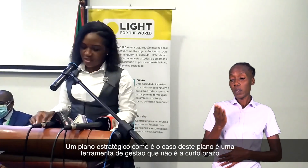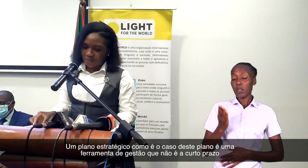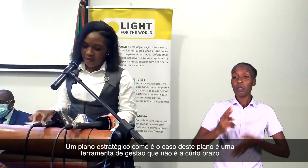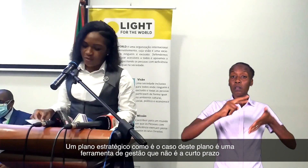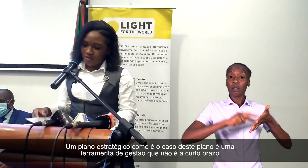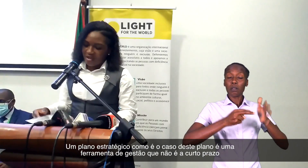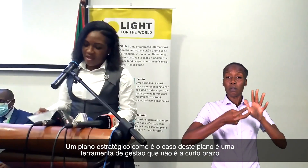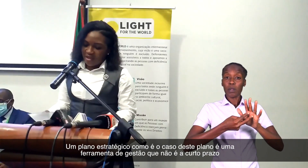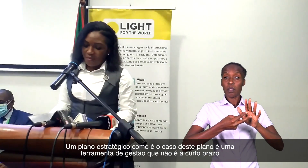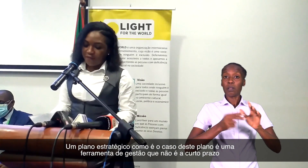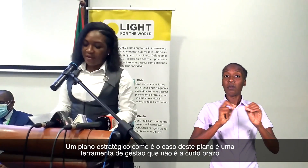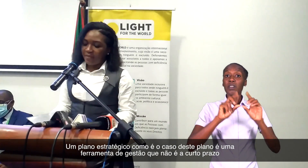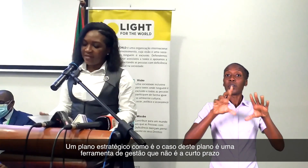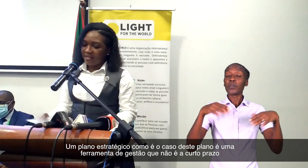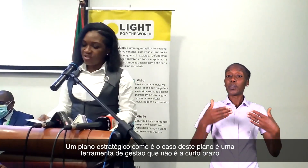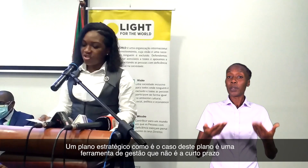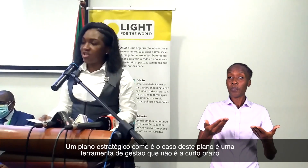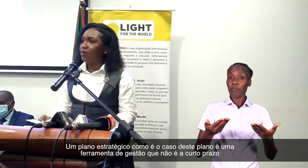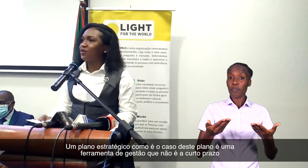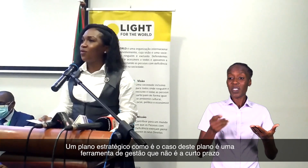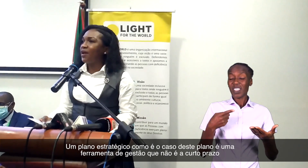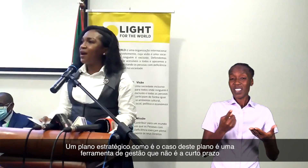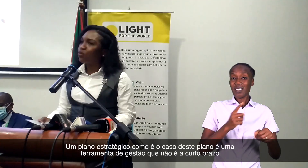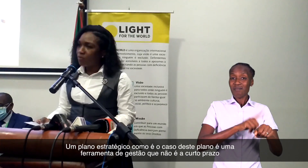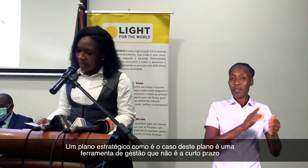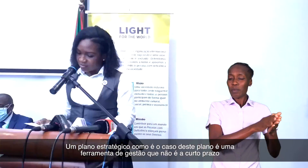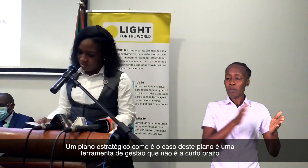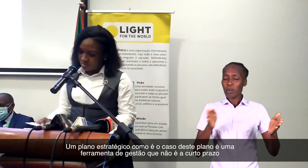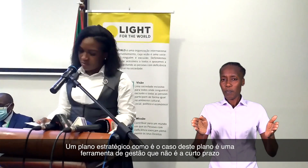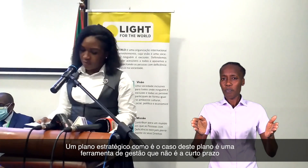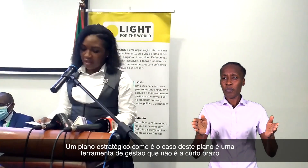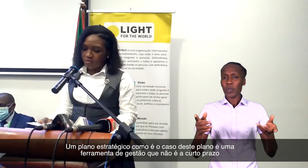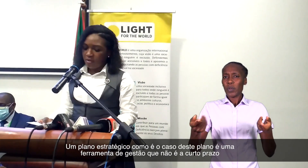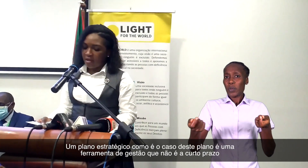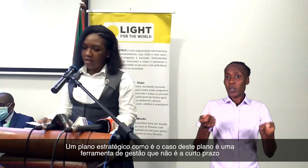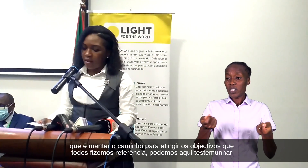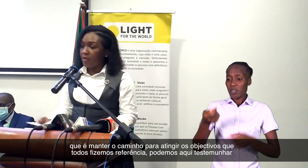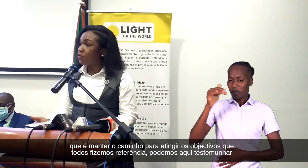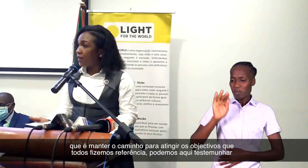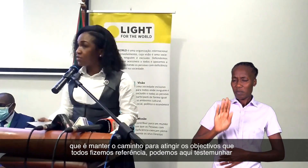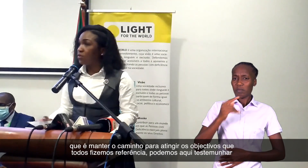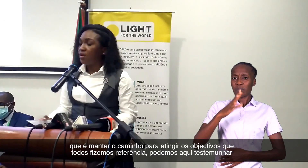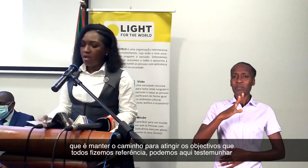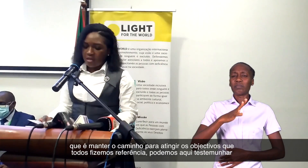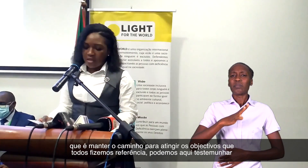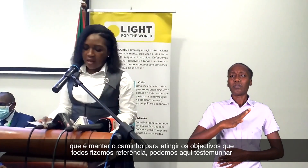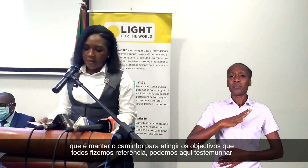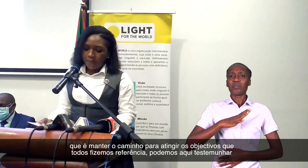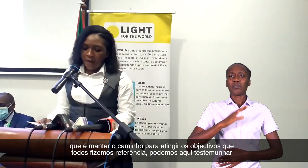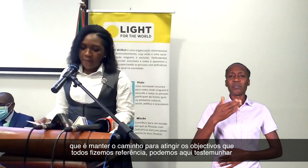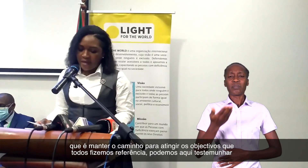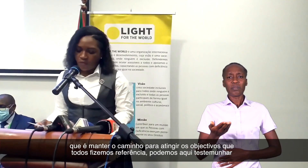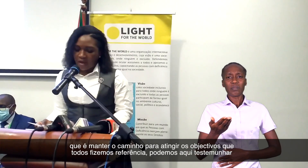caso deste plano, é uma ferramenta de gestão que não é a curto prazo, portanto, é a médio prazo. E